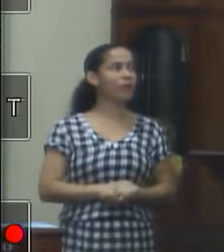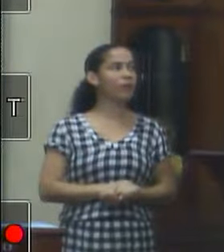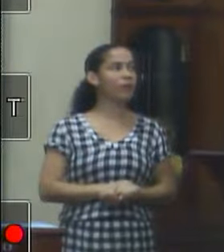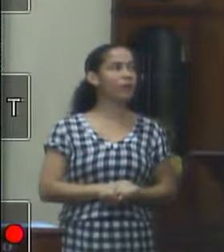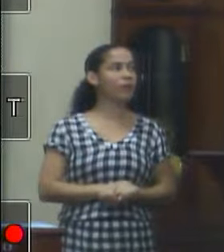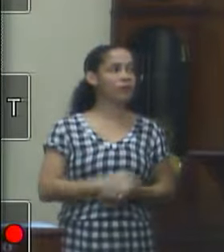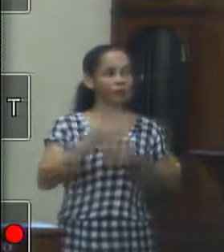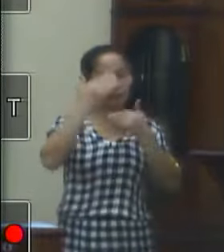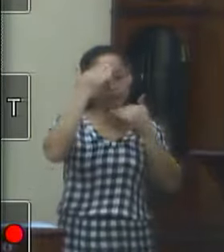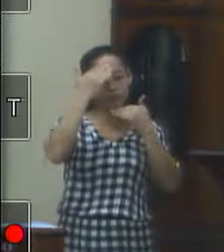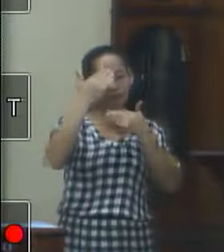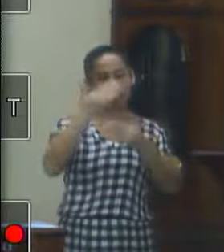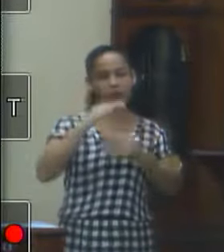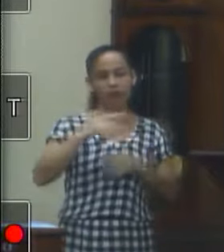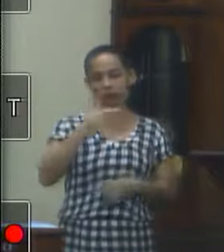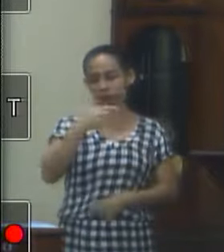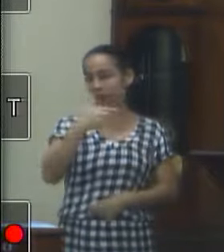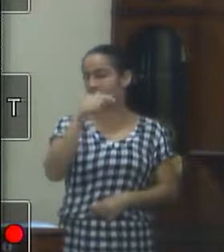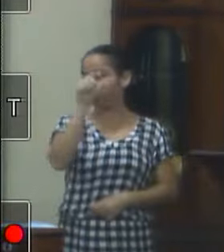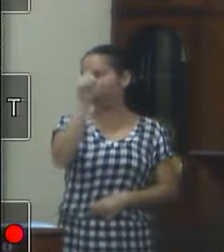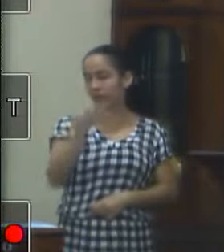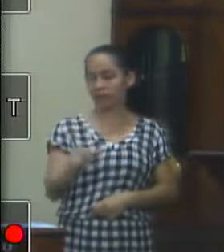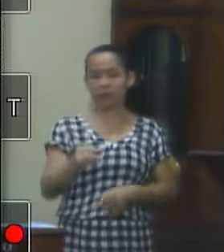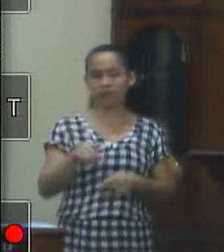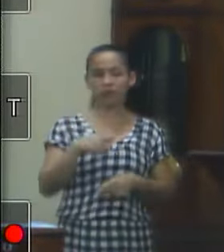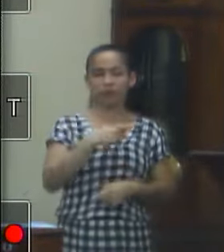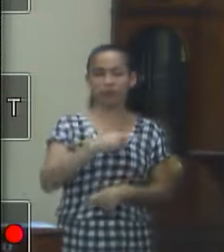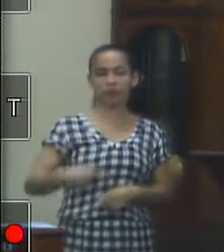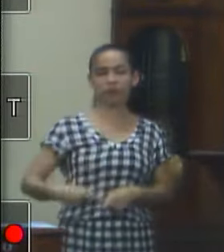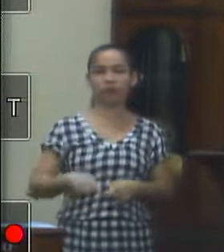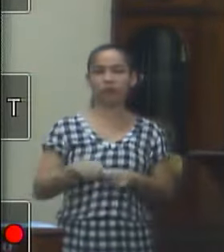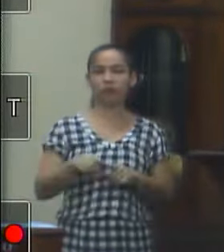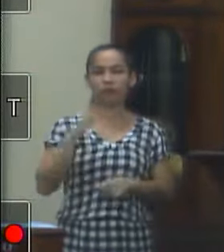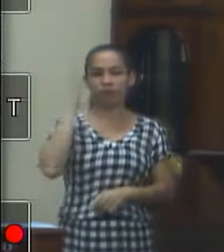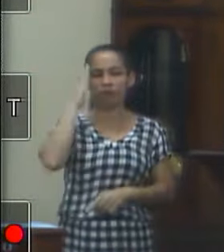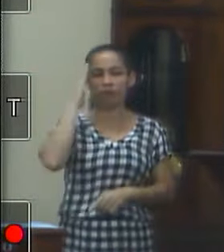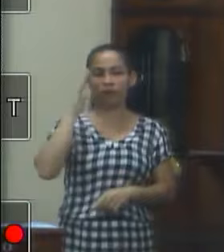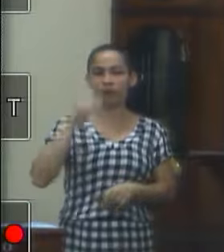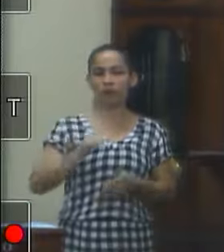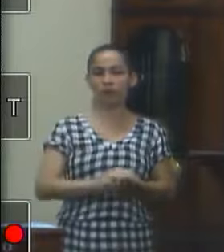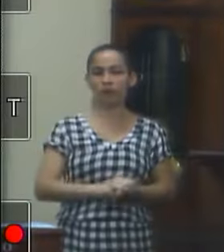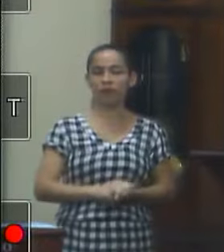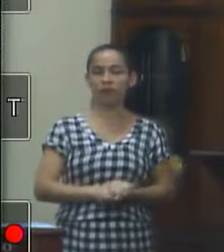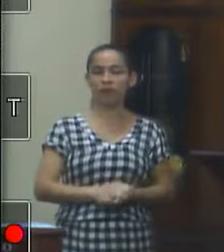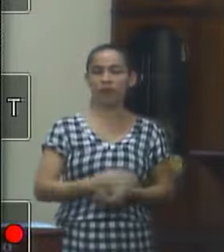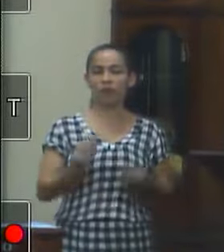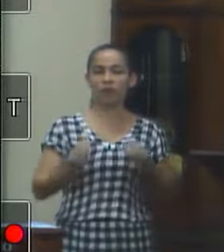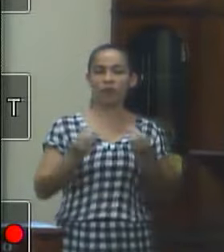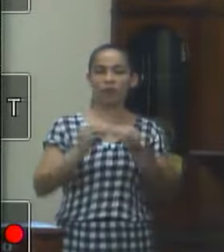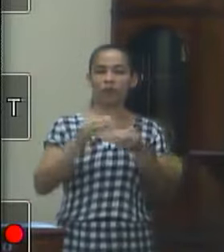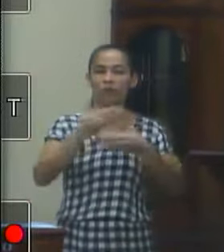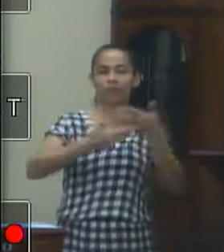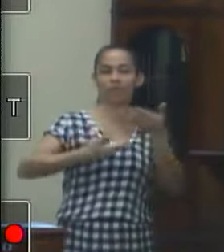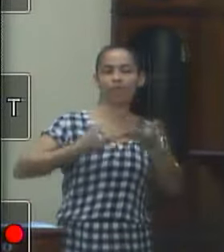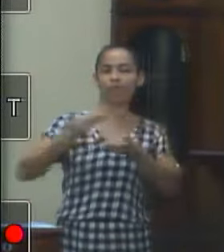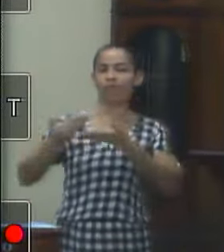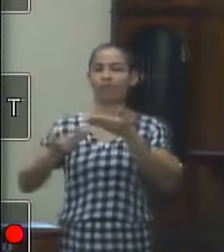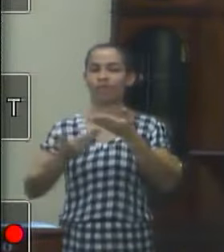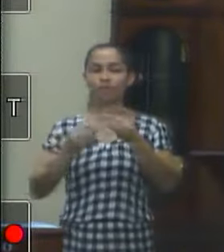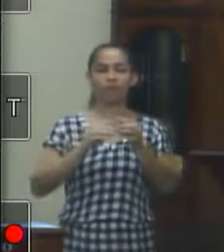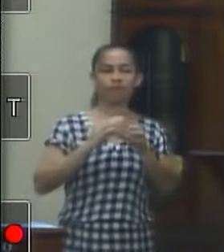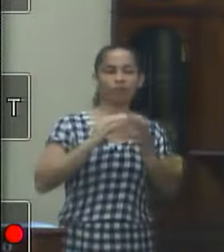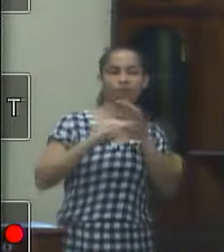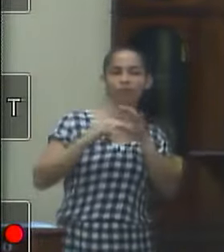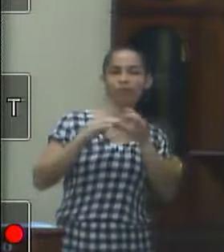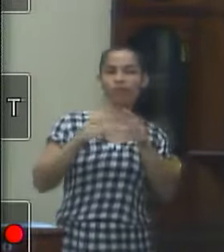o agradecimento à Vossa Excelência pela competência, pela elegância, pelo dinamismo que Vossa Excelência toca essa